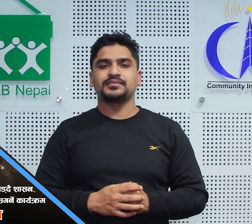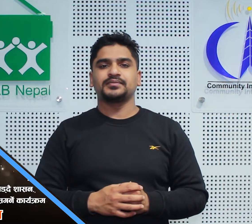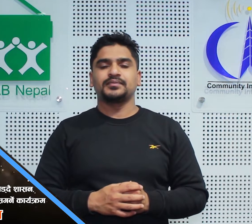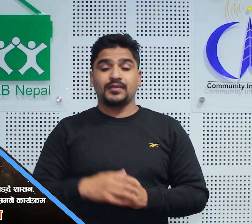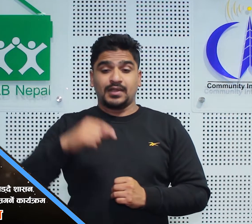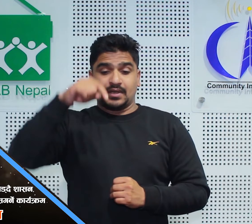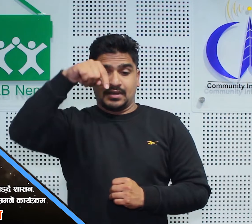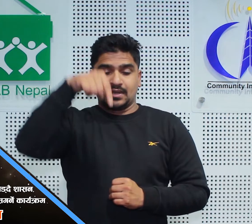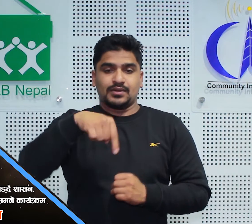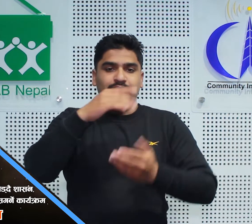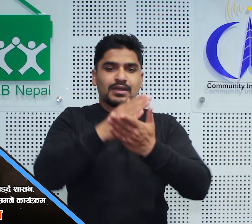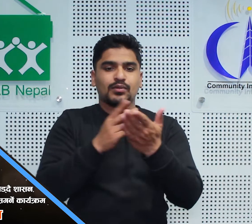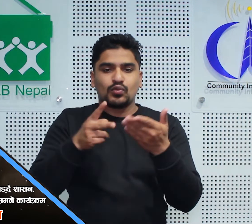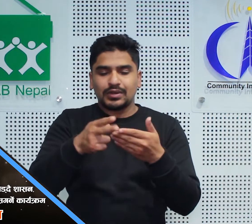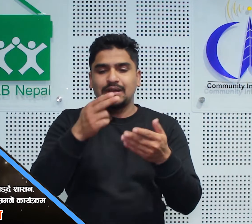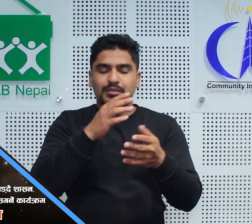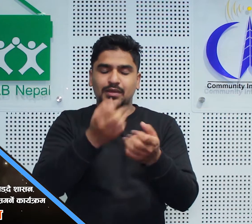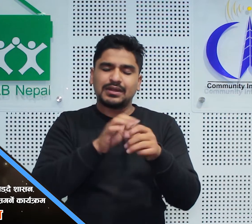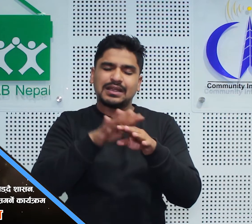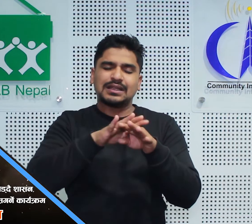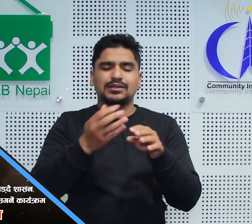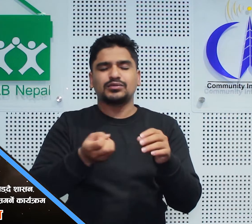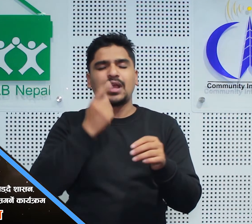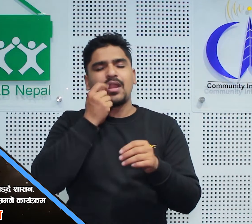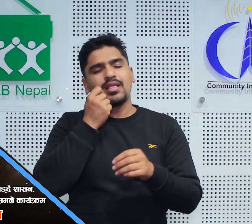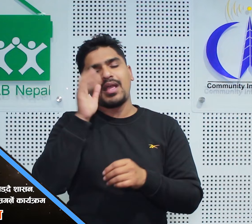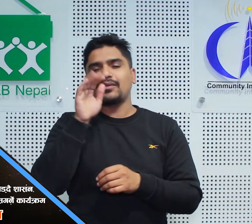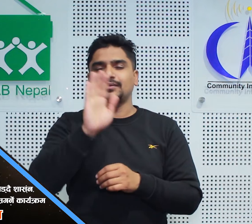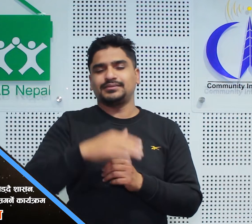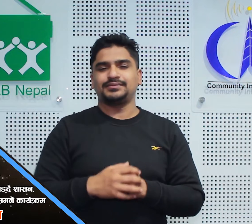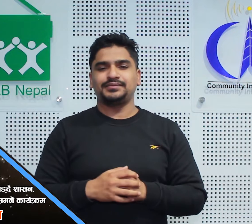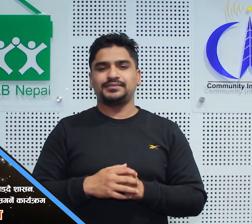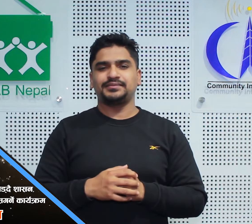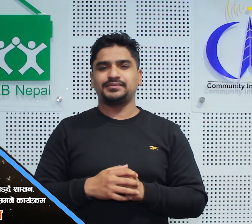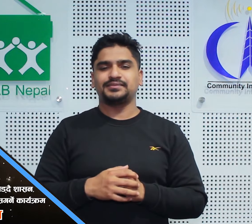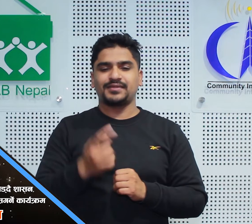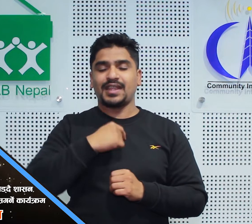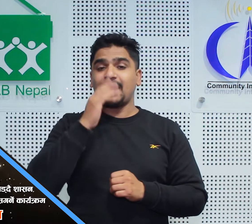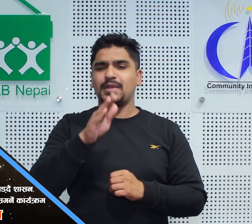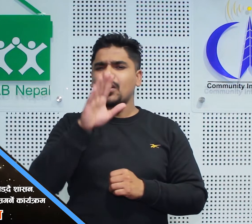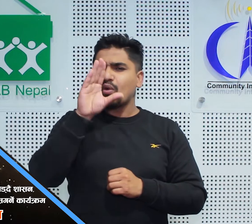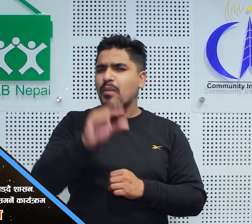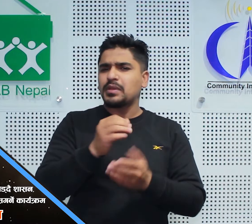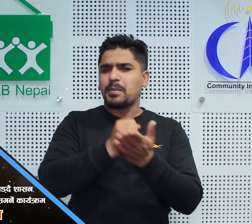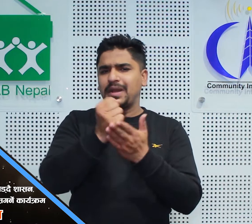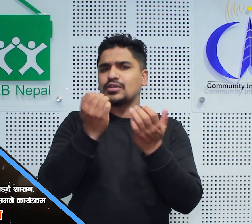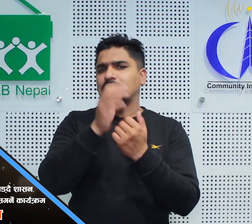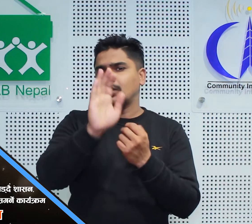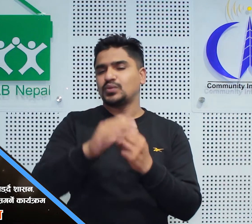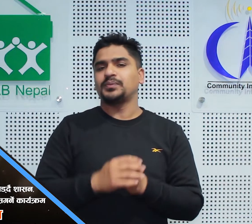आज यो कार्यक्रमको उद्घाटन गर्न पाउँदा ज्यादै नै आनन्द महसुस भइरहेको छ। हामीले कम्तीमा प्रयास गरेका छौँ। यहाँ